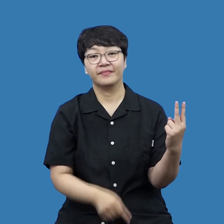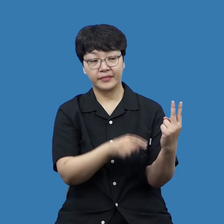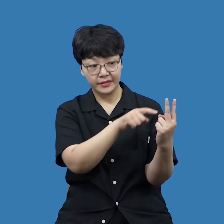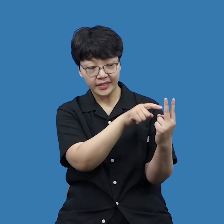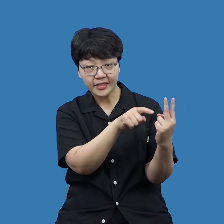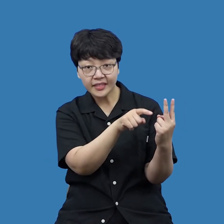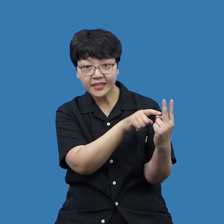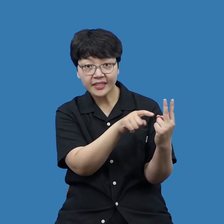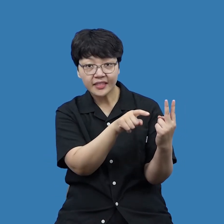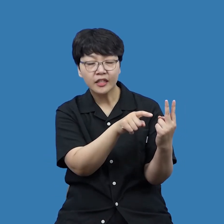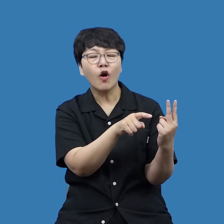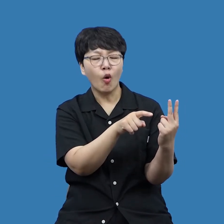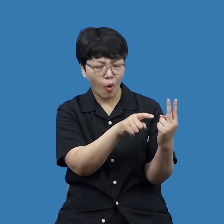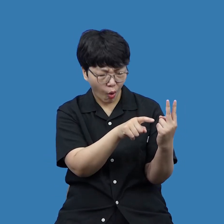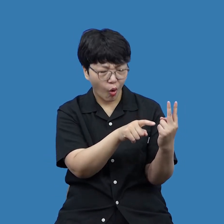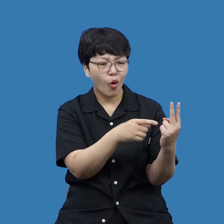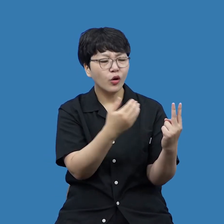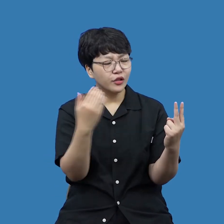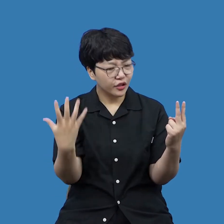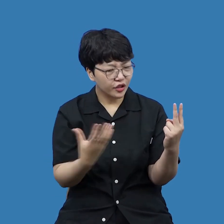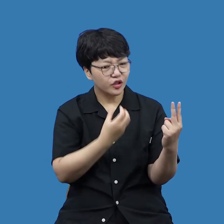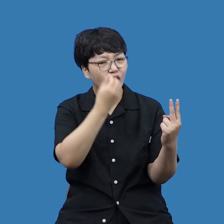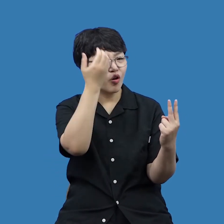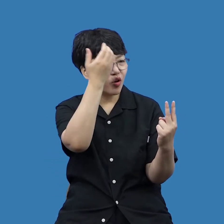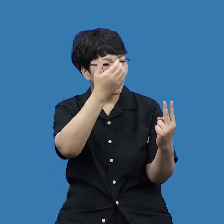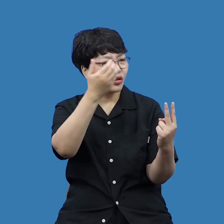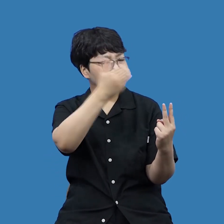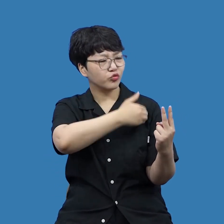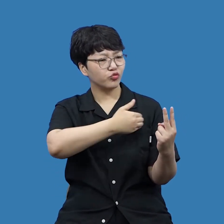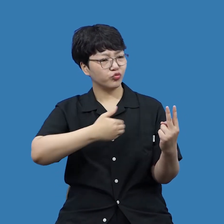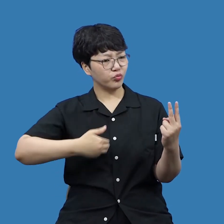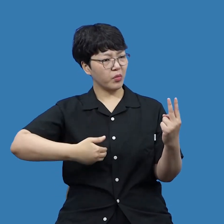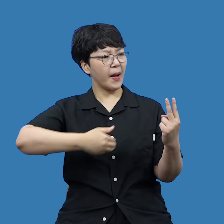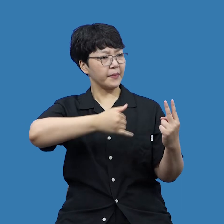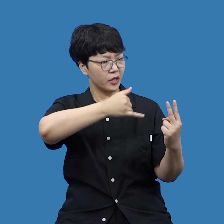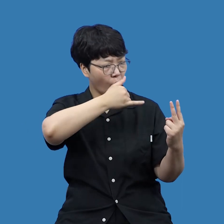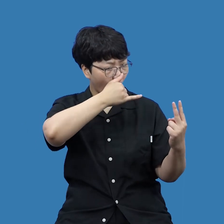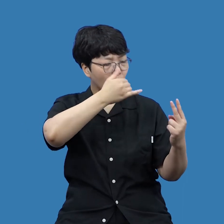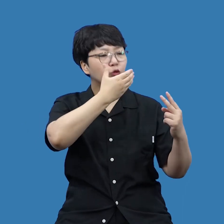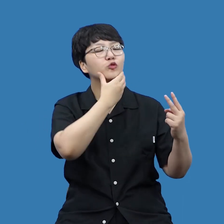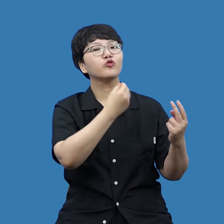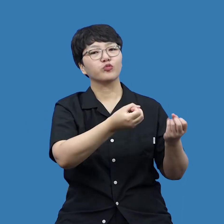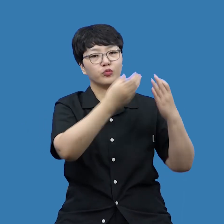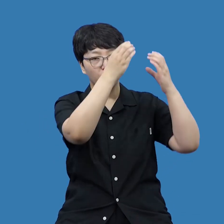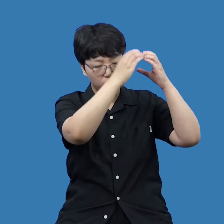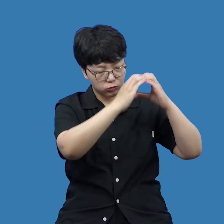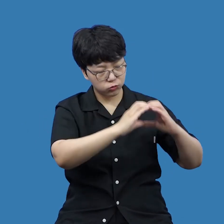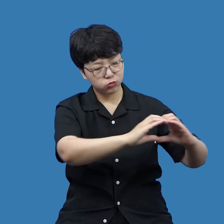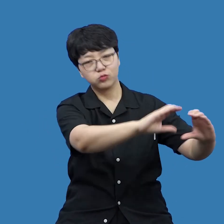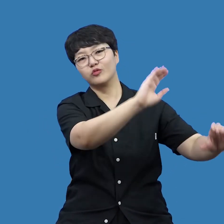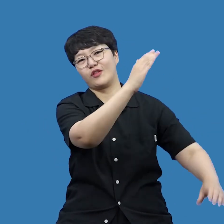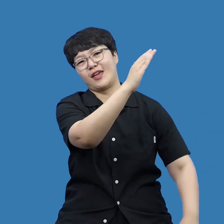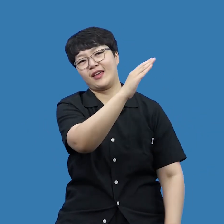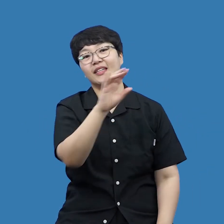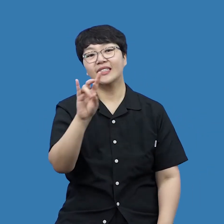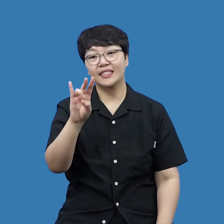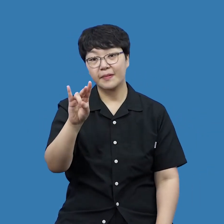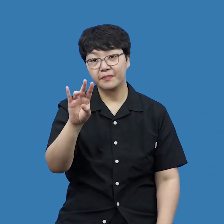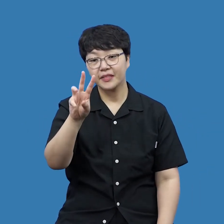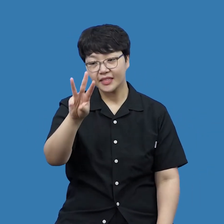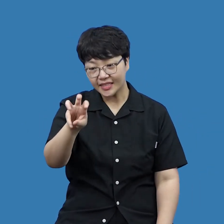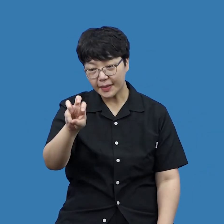그들은 축복의 통로가 될 수가 있었던 것입니다. 자, 본문 34절에 보시면 시므온이